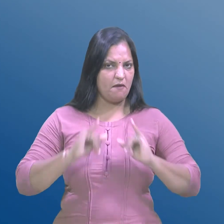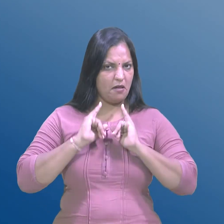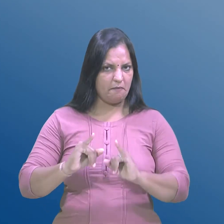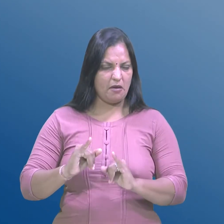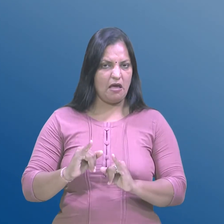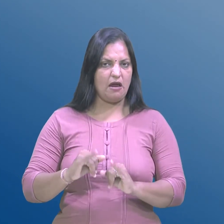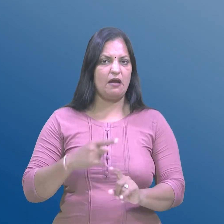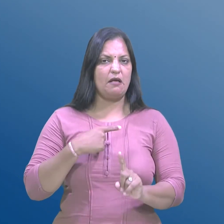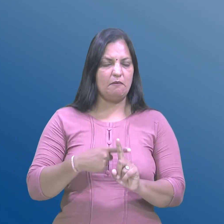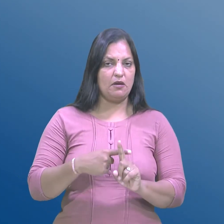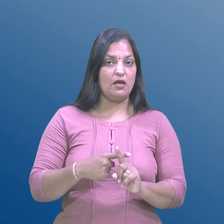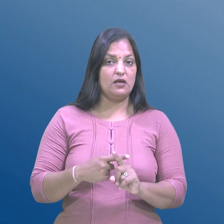સામે સુરક્ષા આપવા